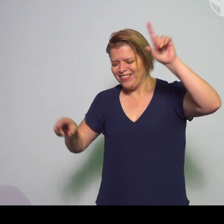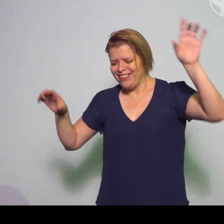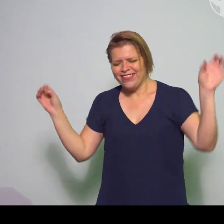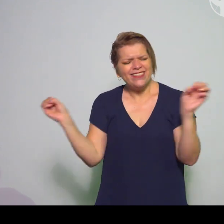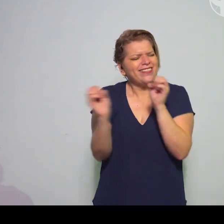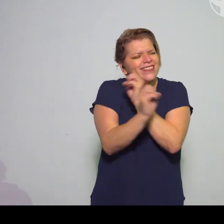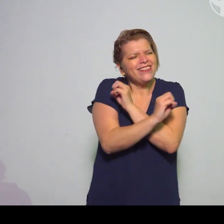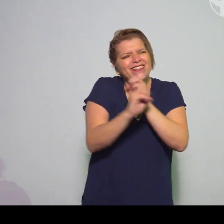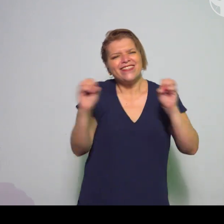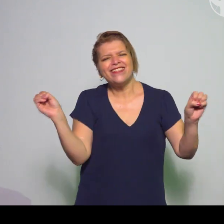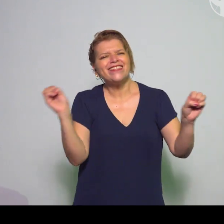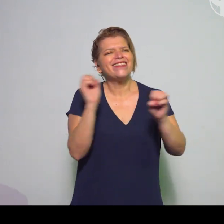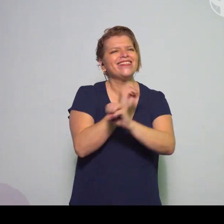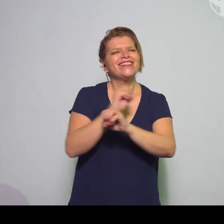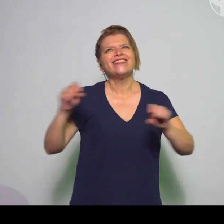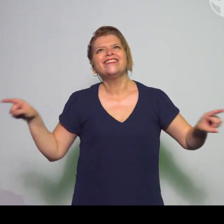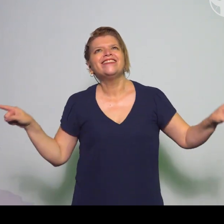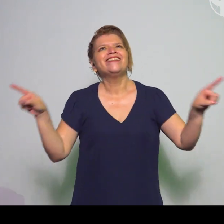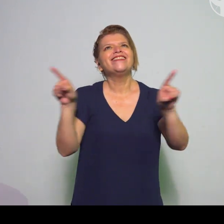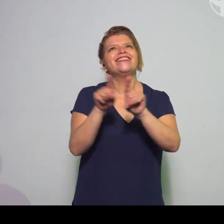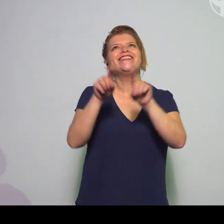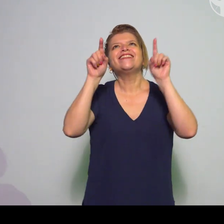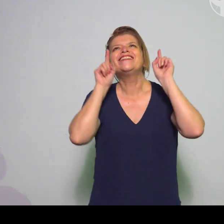así eres tú.